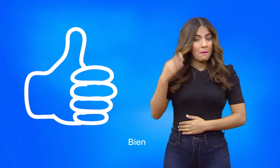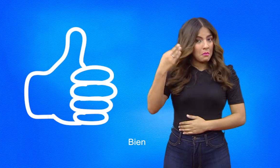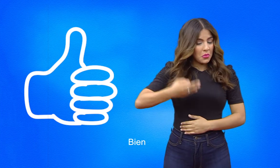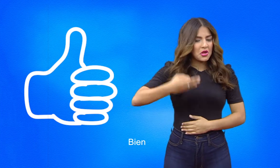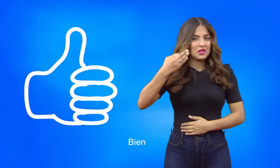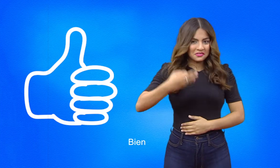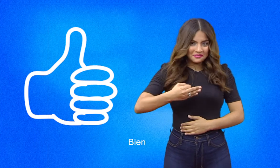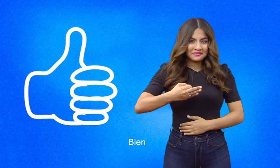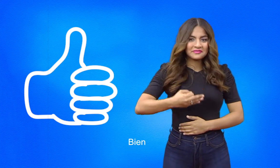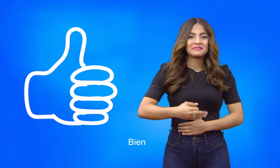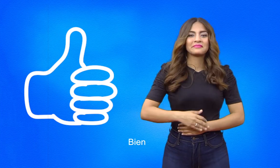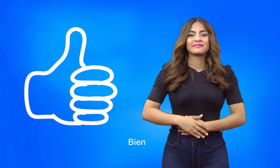Bien.